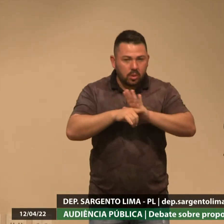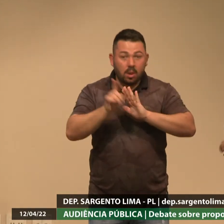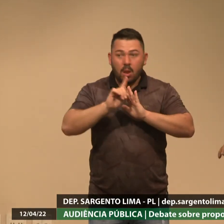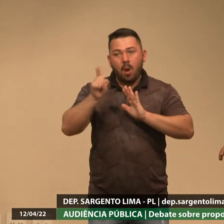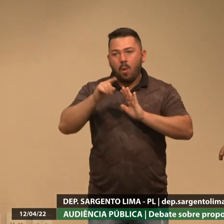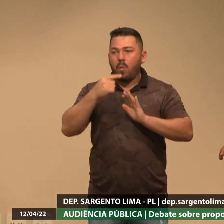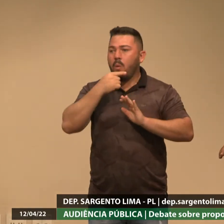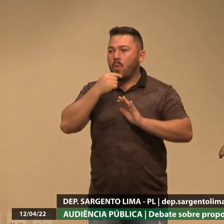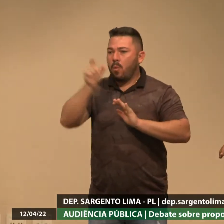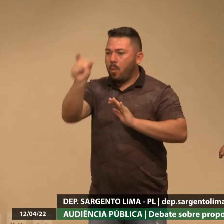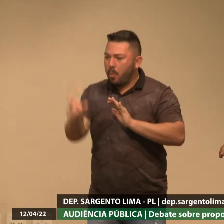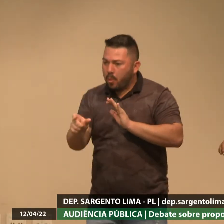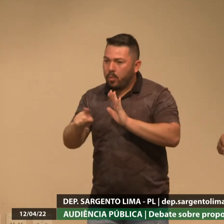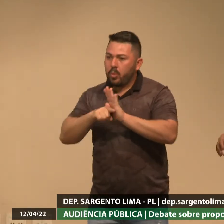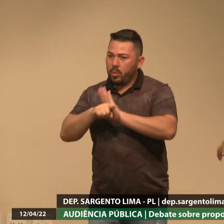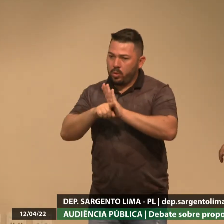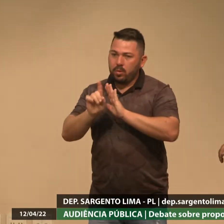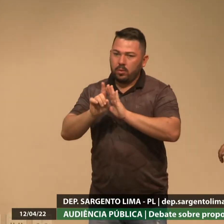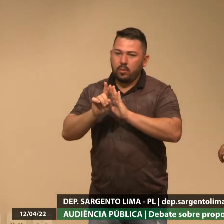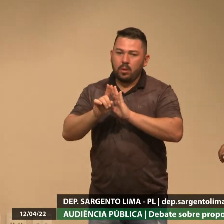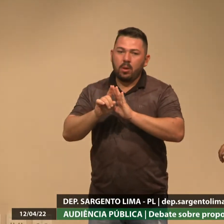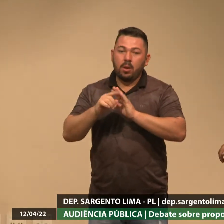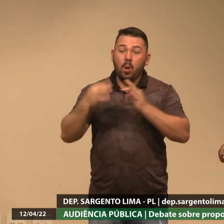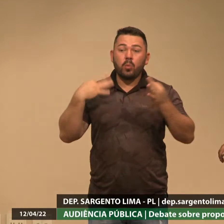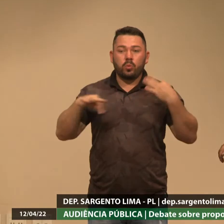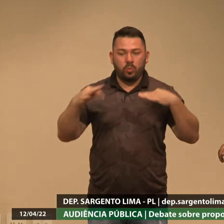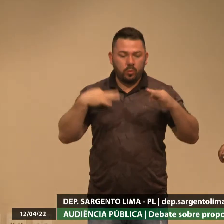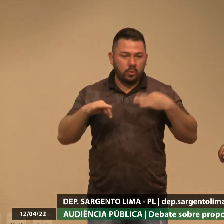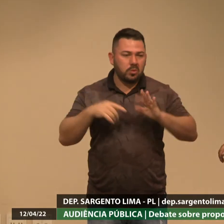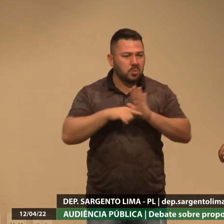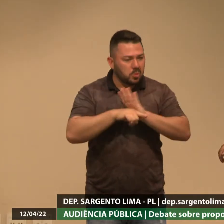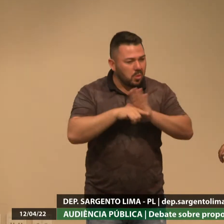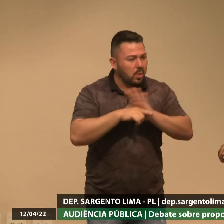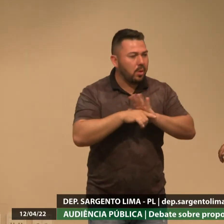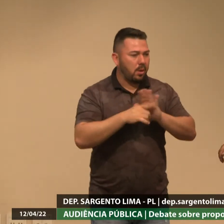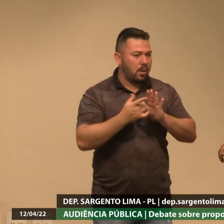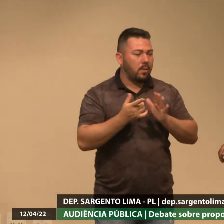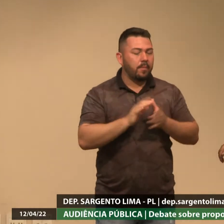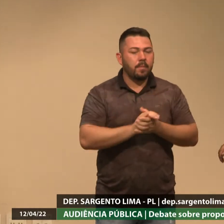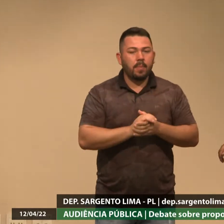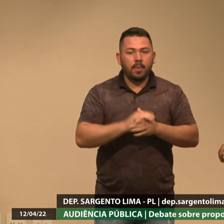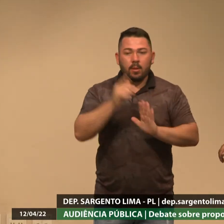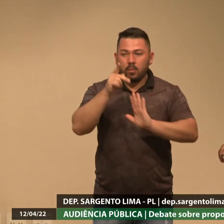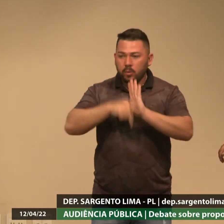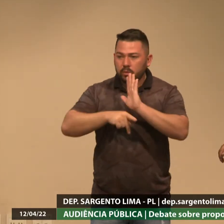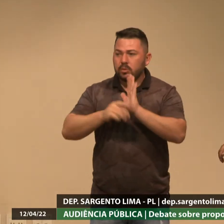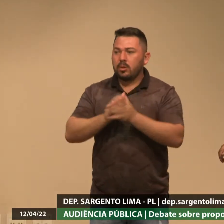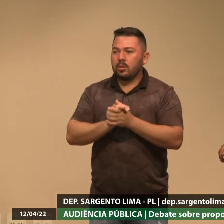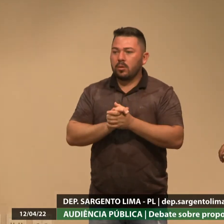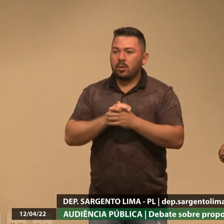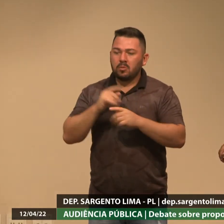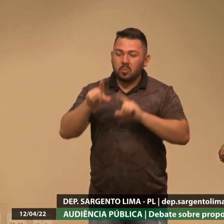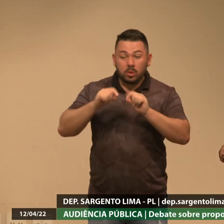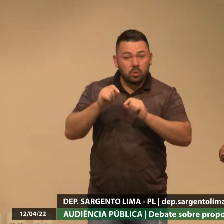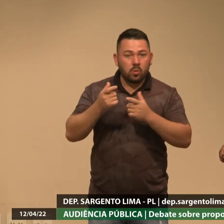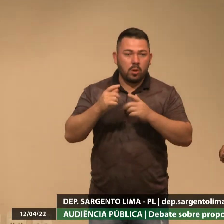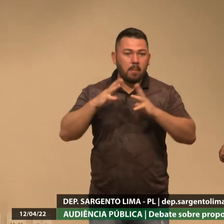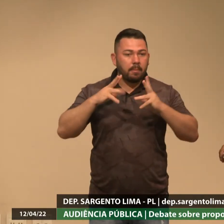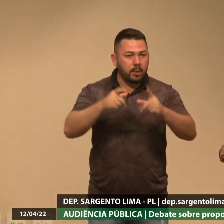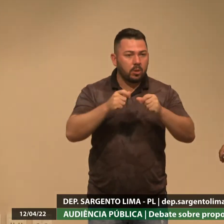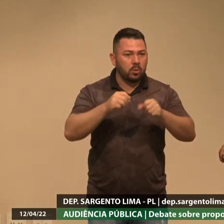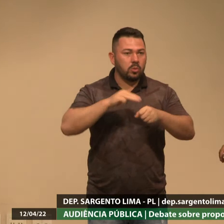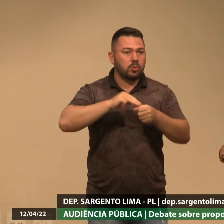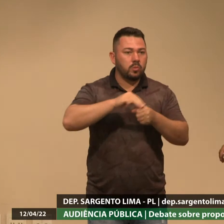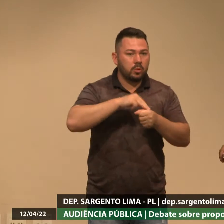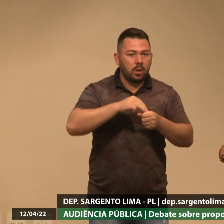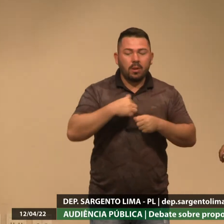turista na hora de explorar o turismo Então essa é uma das alternativas desse projeto seria inclusivo para todos os municípios